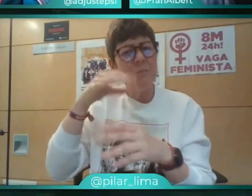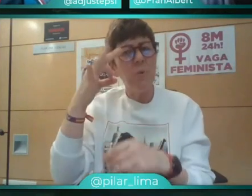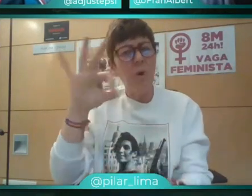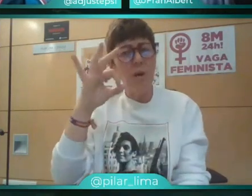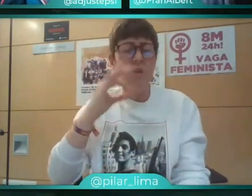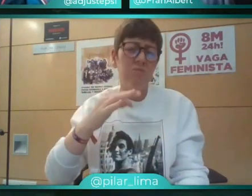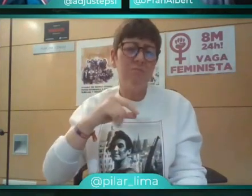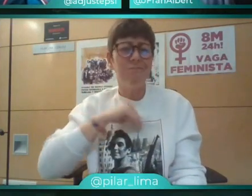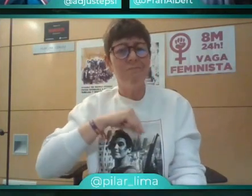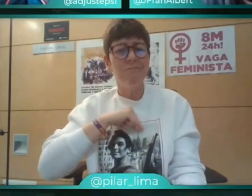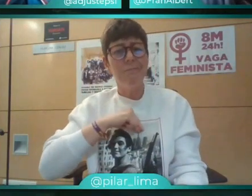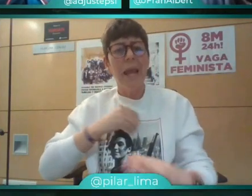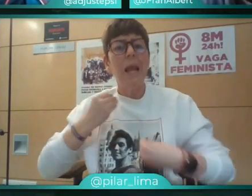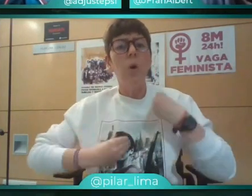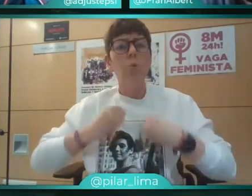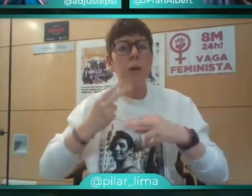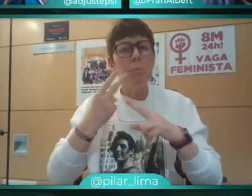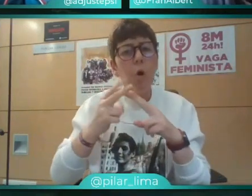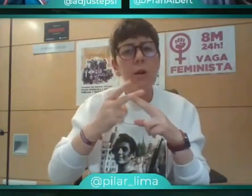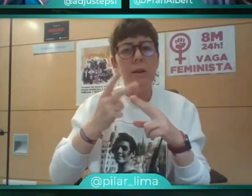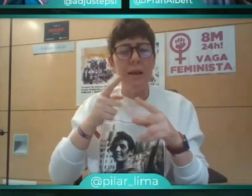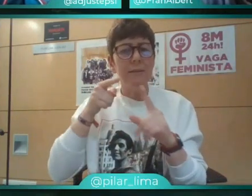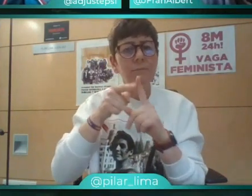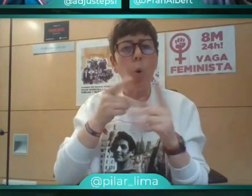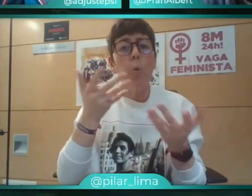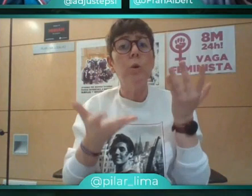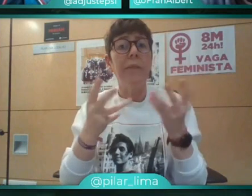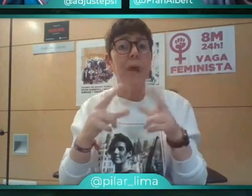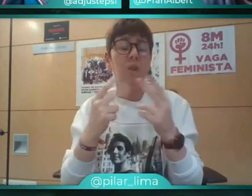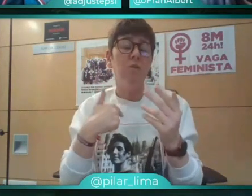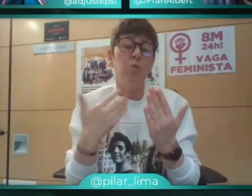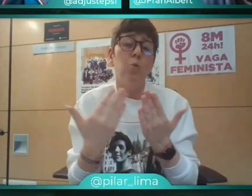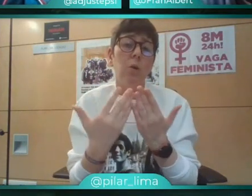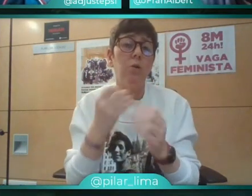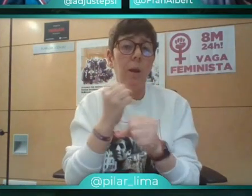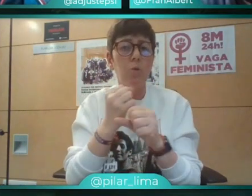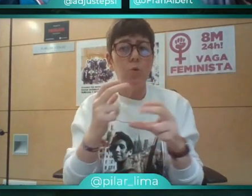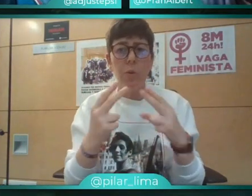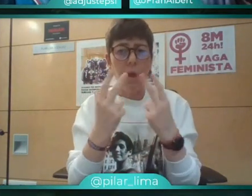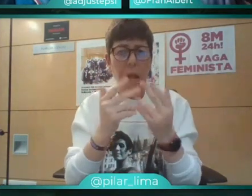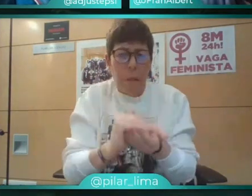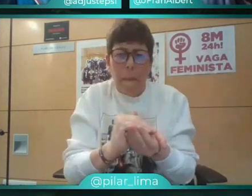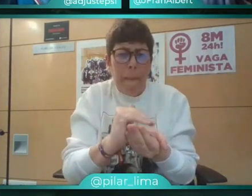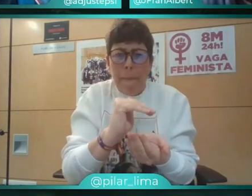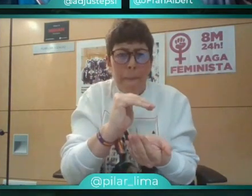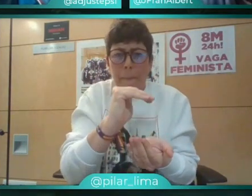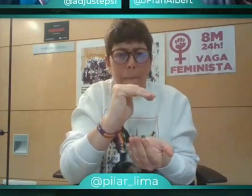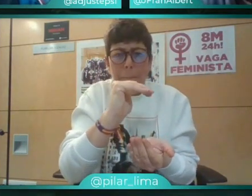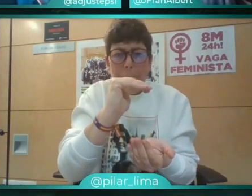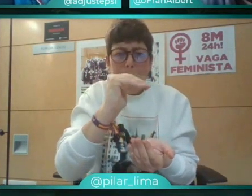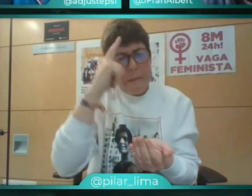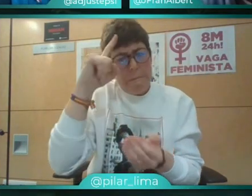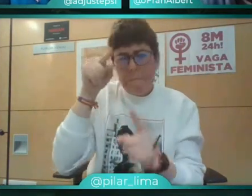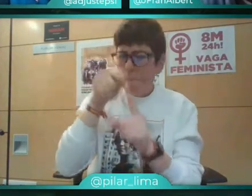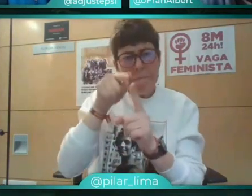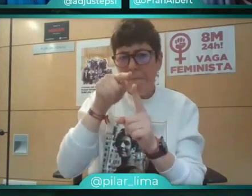como se estaba diciendo entrar ya en podemos estaba muy preocupada por la por la política